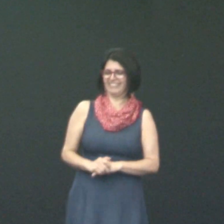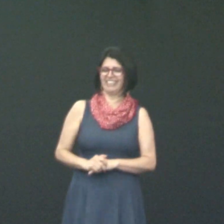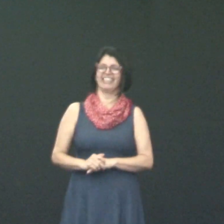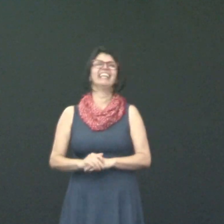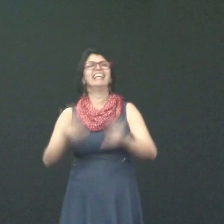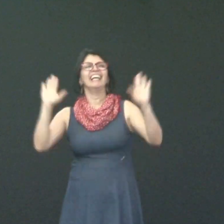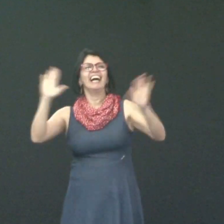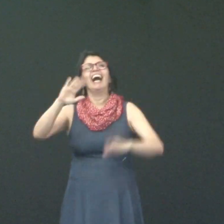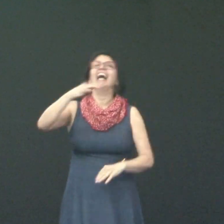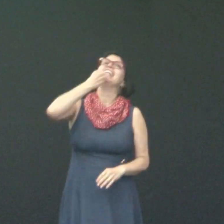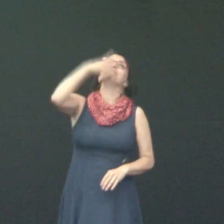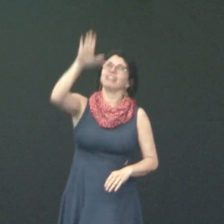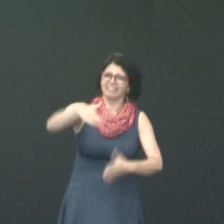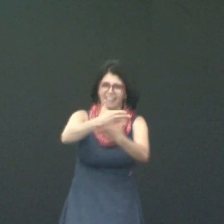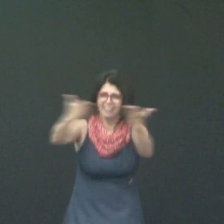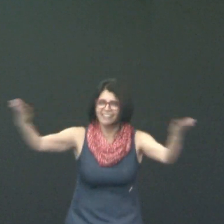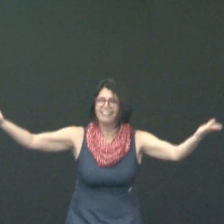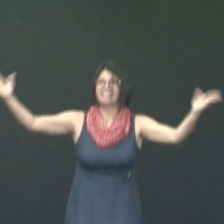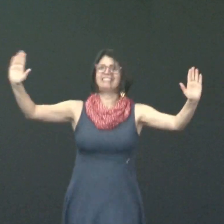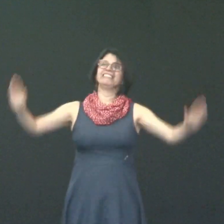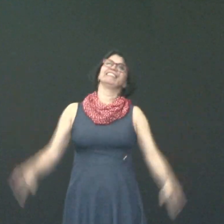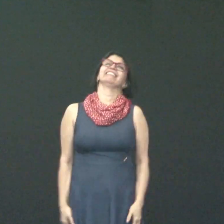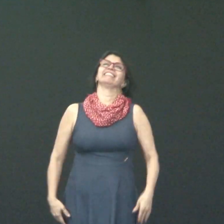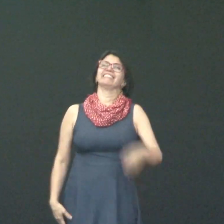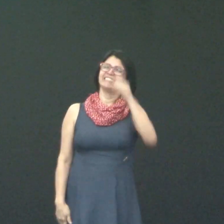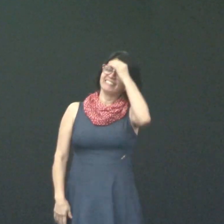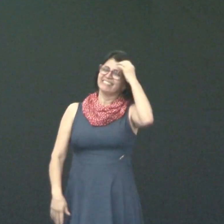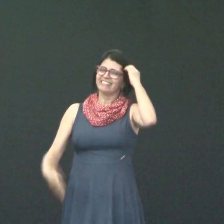Bom, vou sinalizar daqui. Boa tarde a todos.